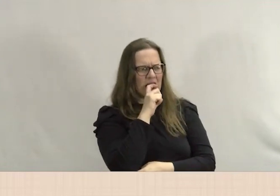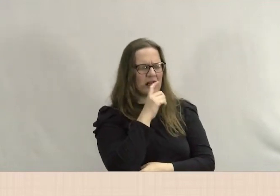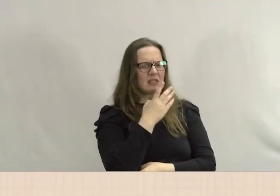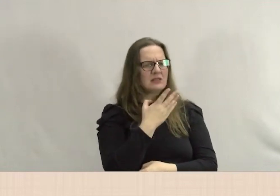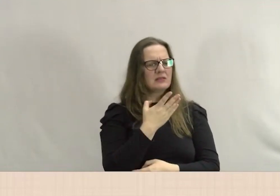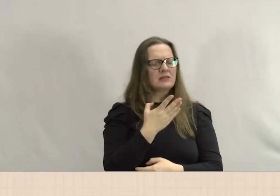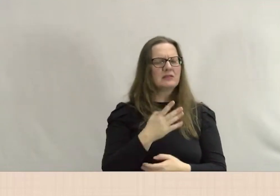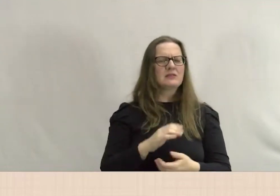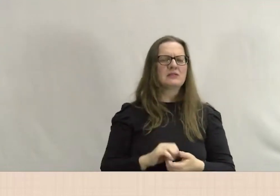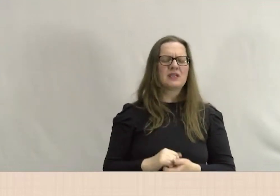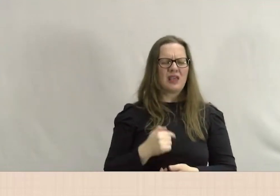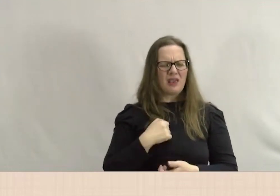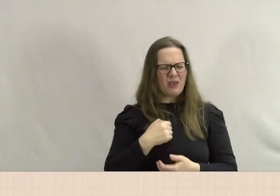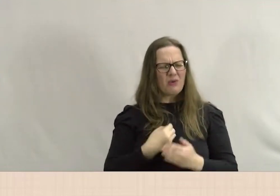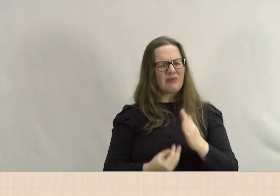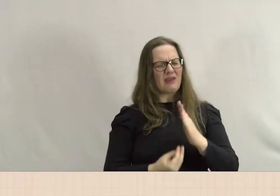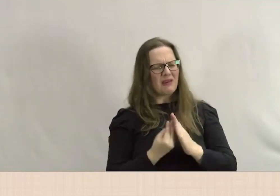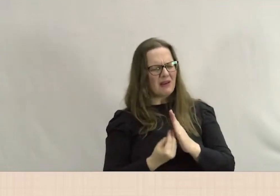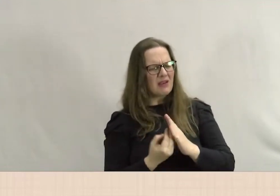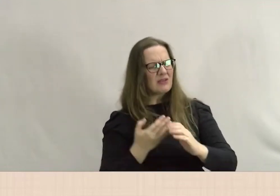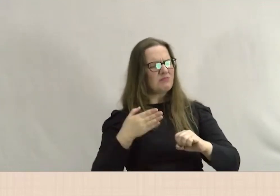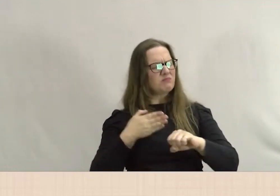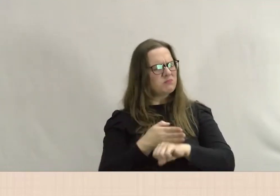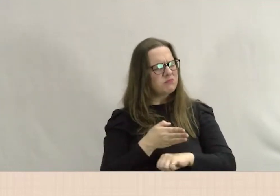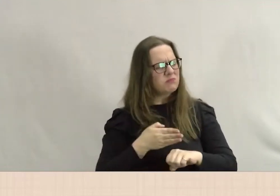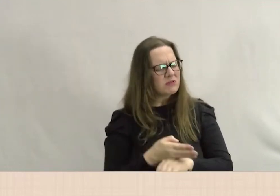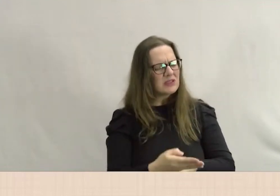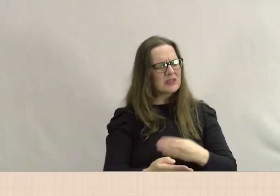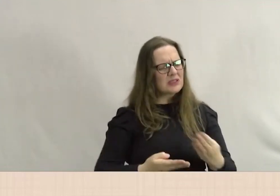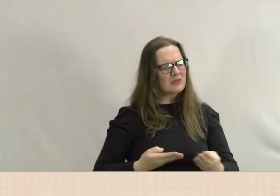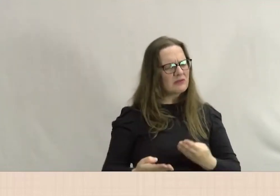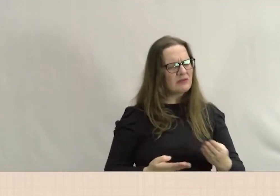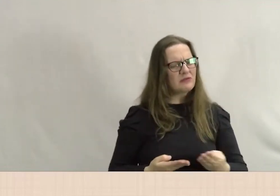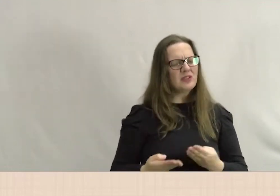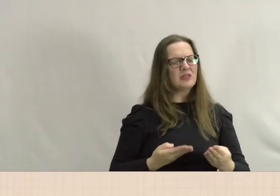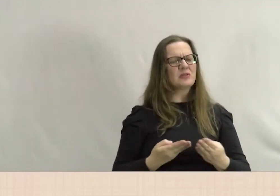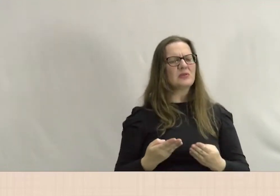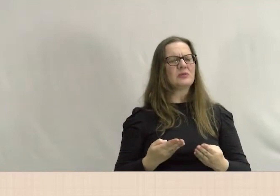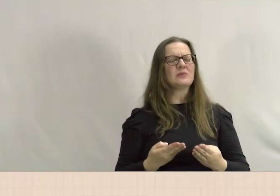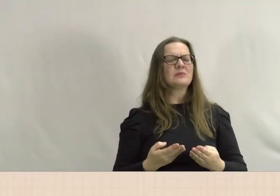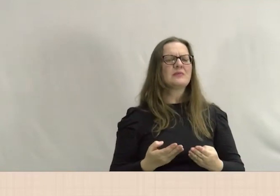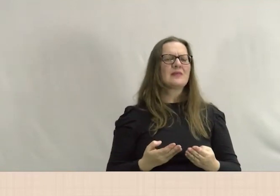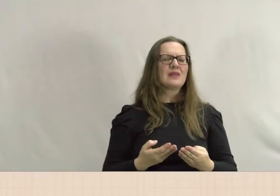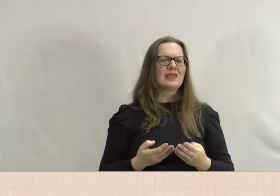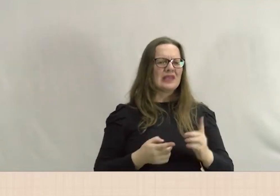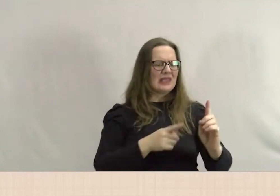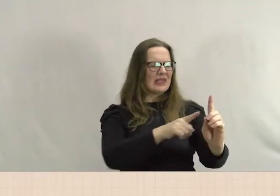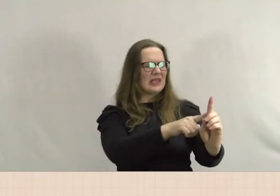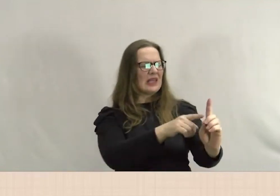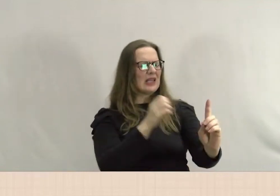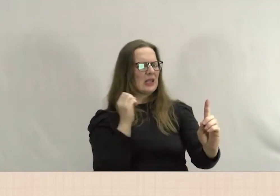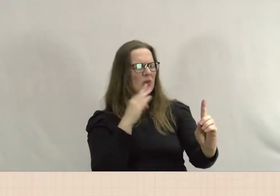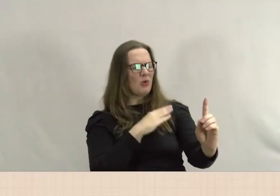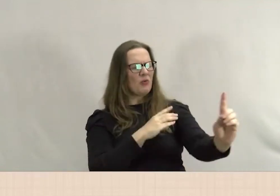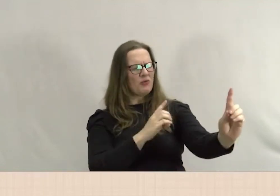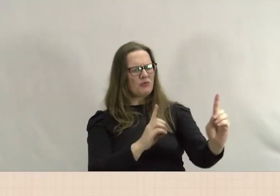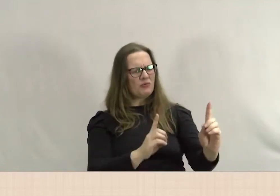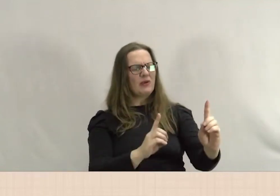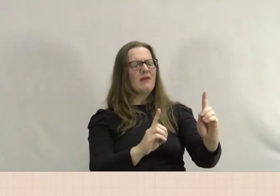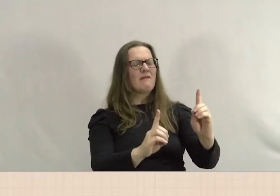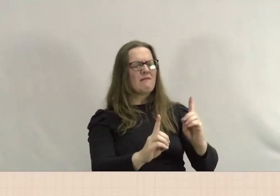Eu estou na igreja tanto tempo, me esforçando tanto tempo, e de repente entra esse jovem aí com menos